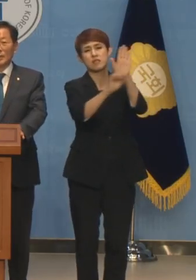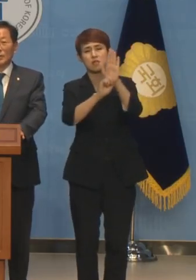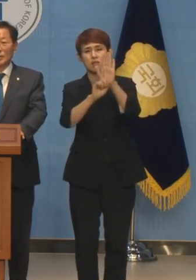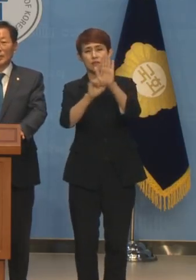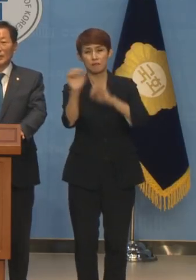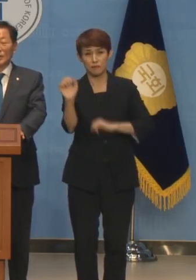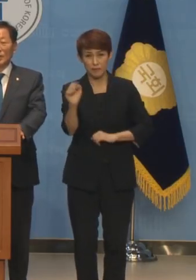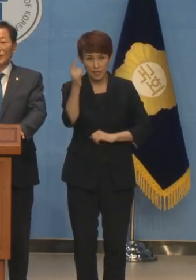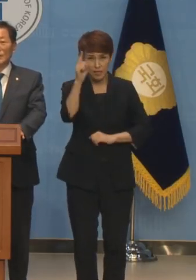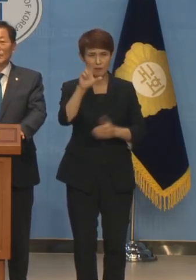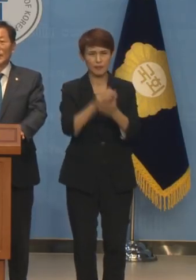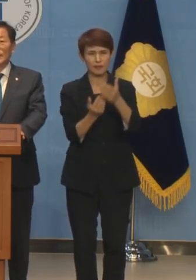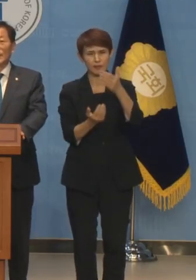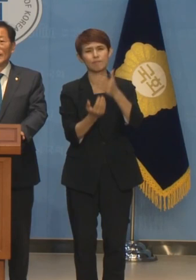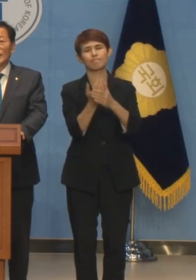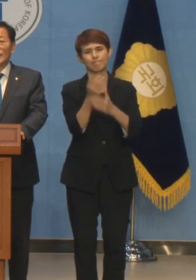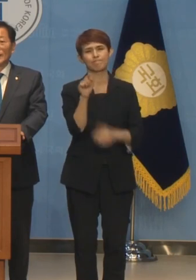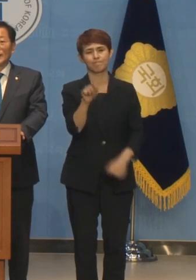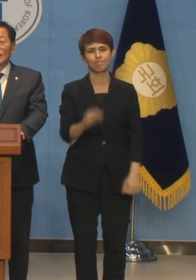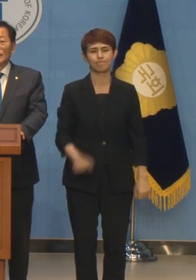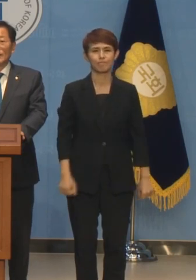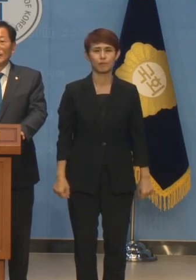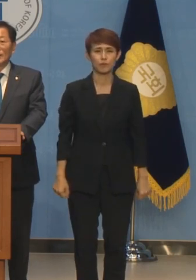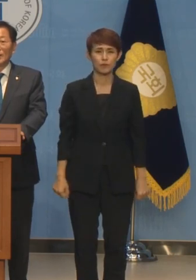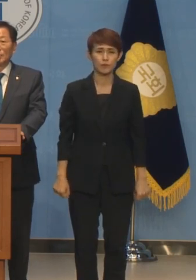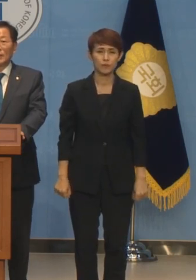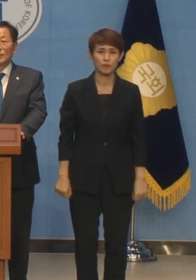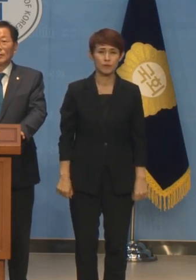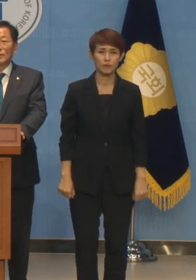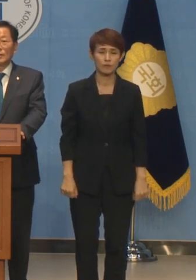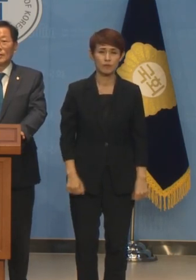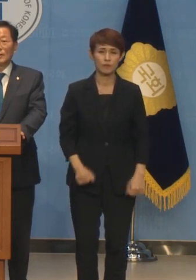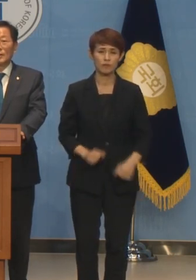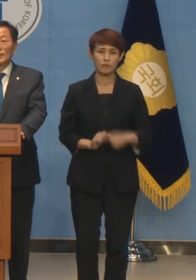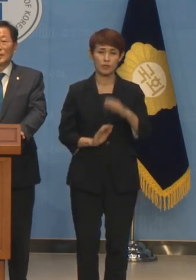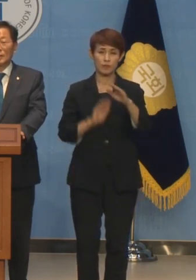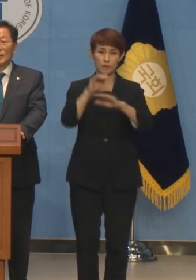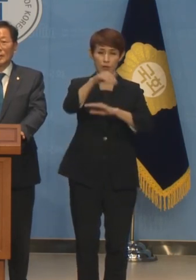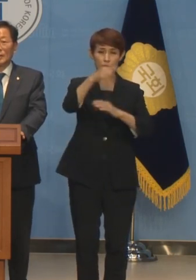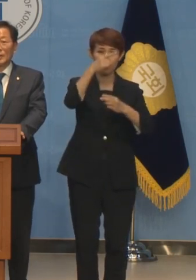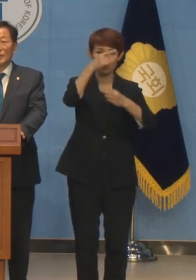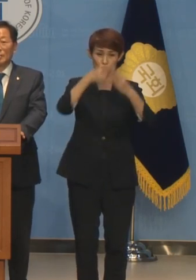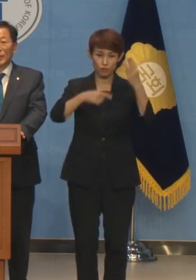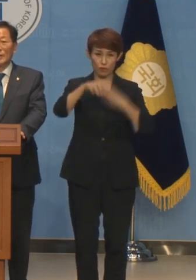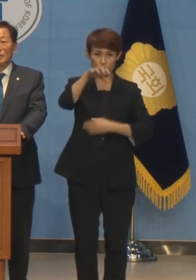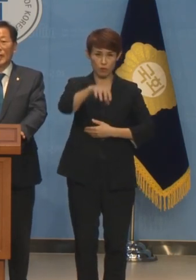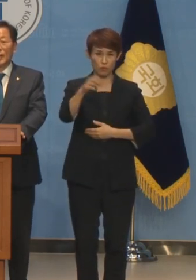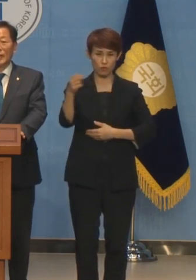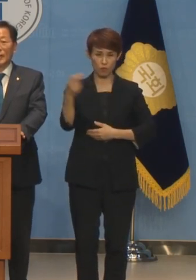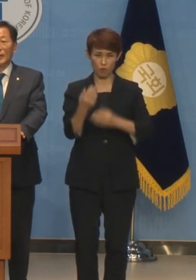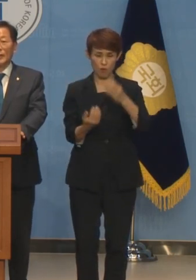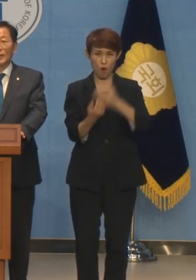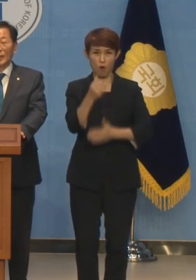이래서 일어나고 있습니다. 이런 일들이 파주에서 일어난다면 반드시